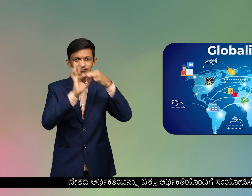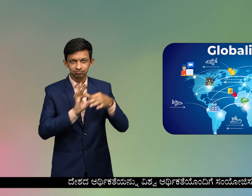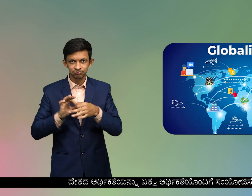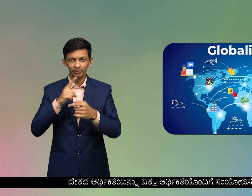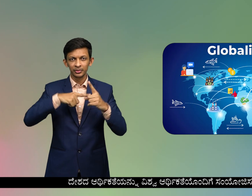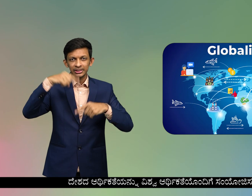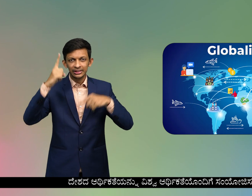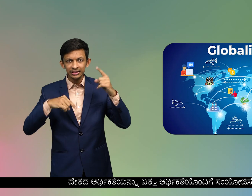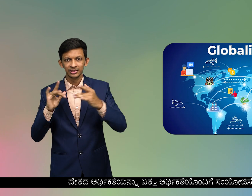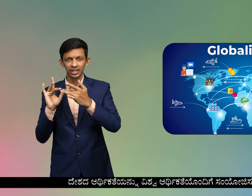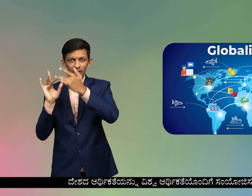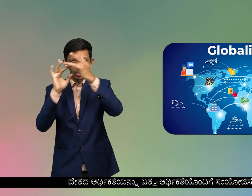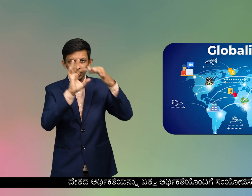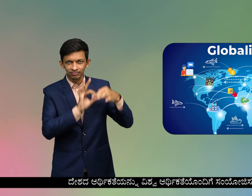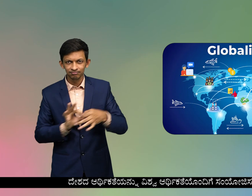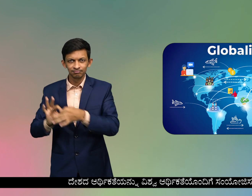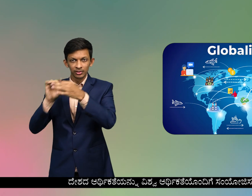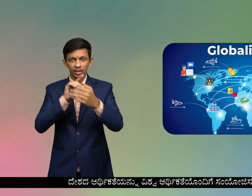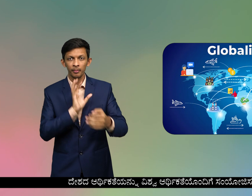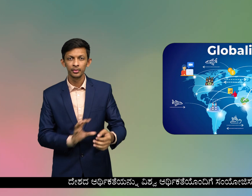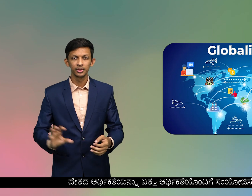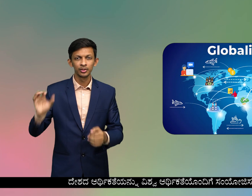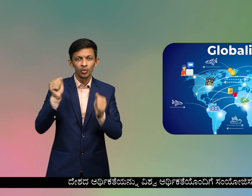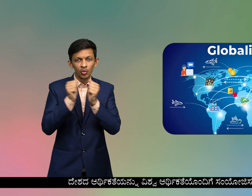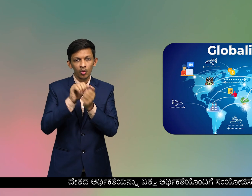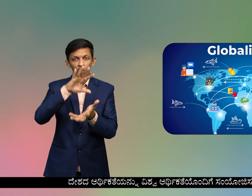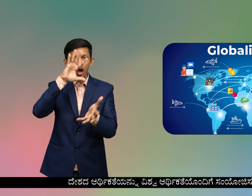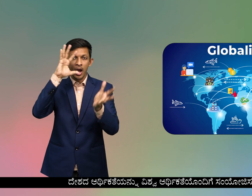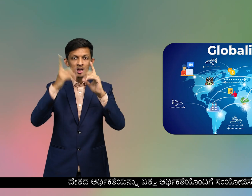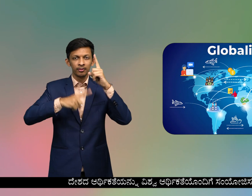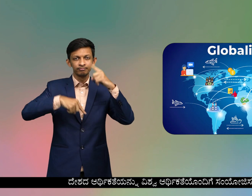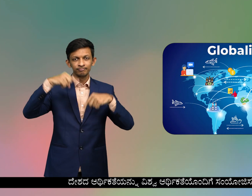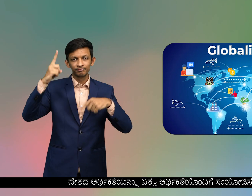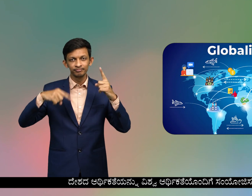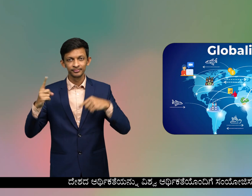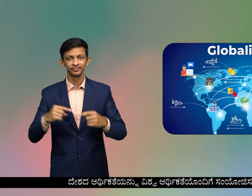ದೇಶದ ಆರ್ಥಿಕತೆಯನ್ನು ವಿಶ್ವ ಆರ್ಥಿಕತೆಯೊಂದಿಗೆ ಸಂಯೋಜಿಸುವುದು.